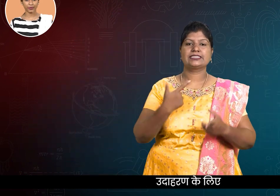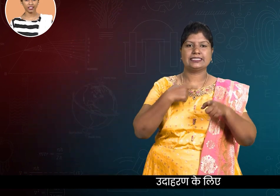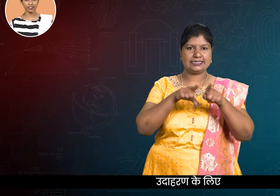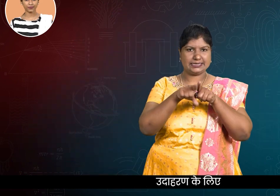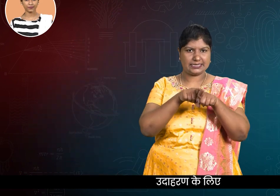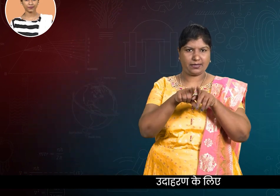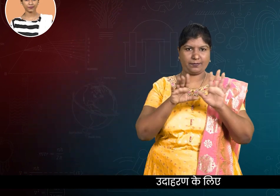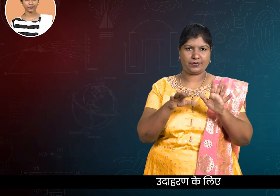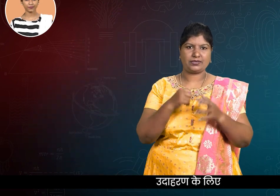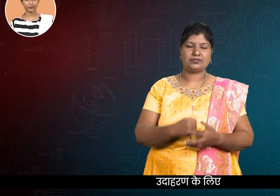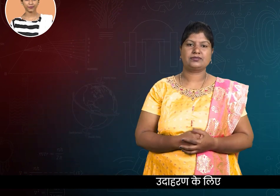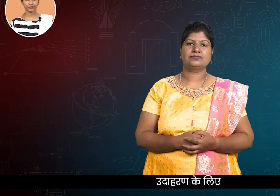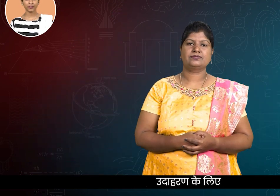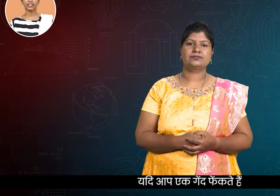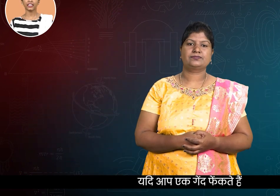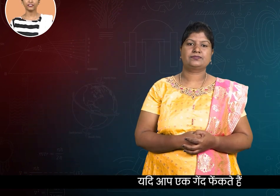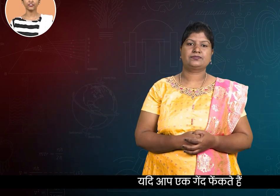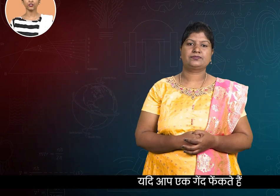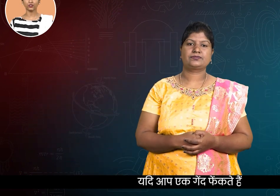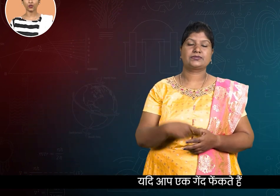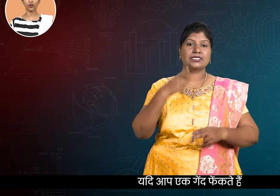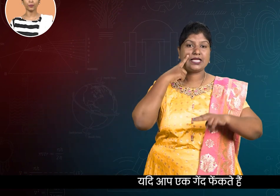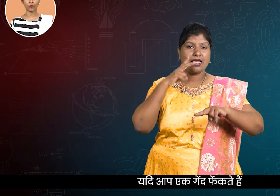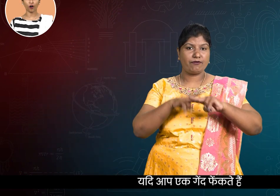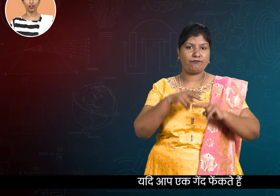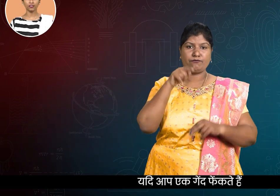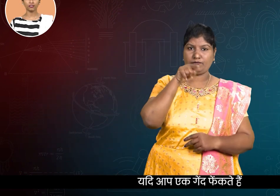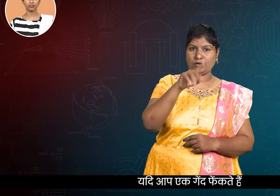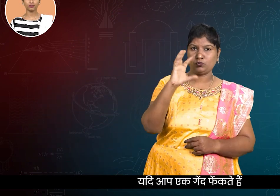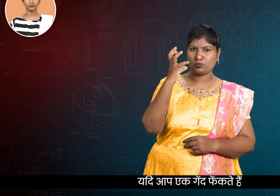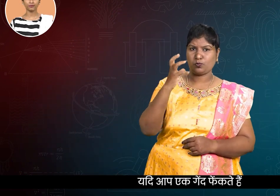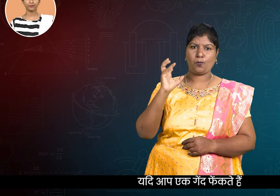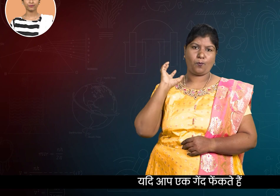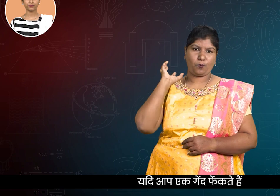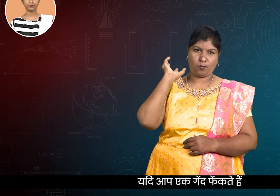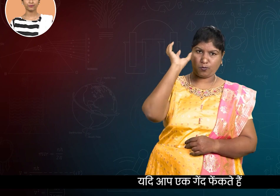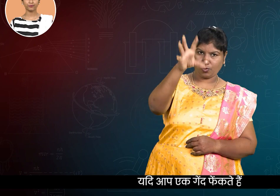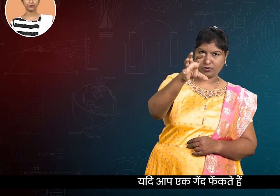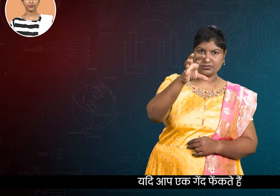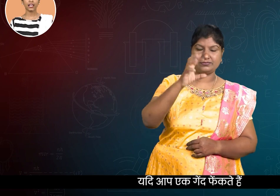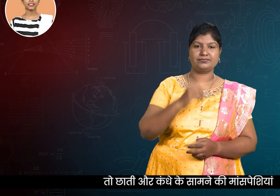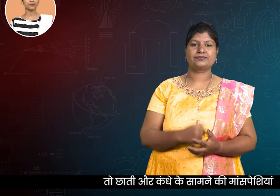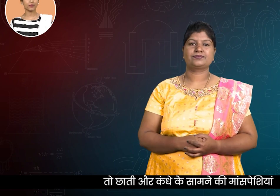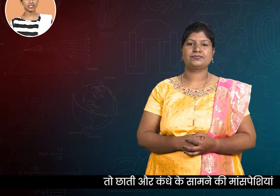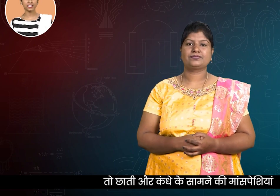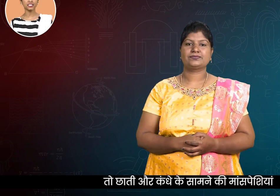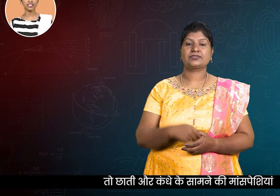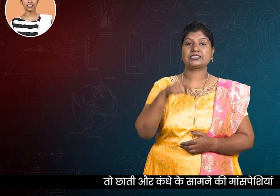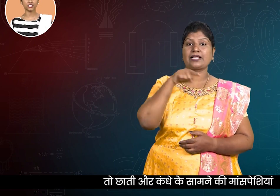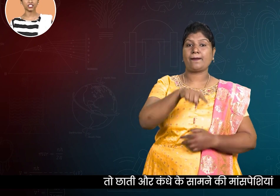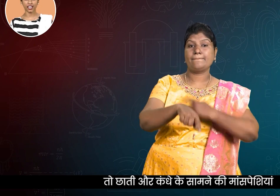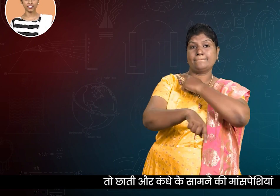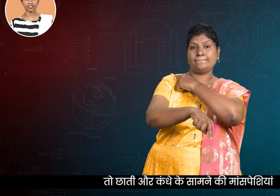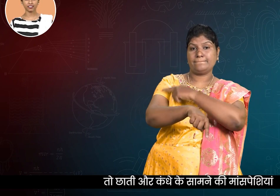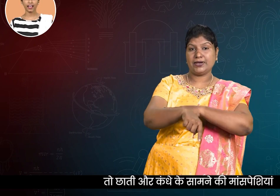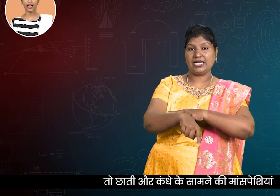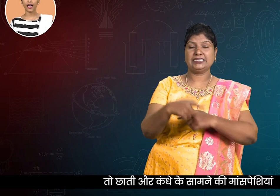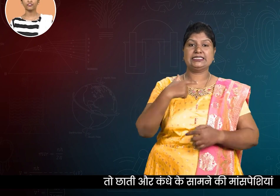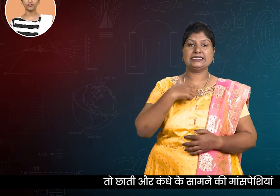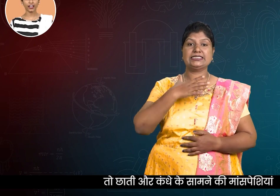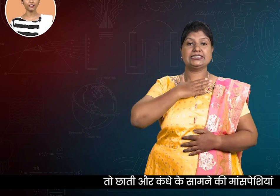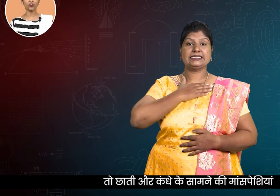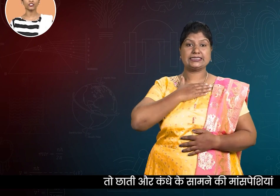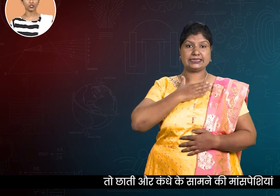उदाहरण के लिए, यदि आप एक गेंद फेंकते हैं तो छाती और कंधे के सामने